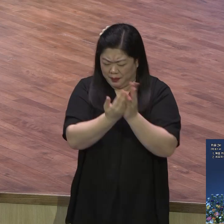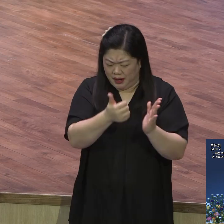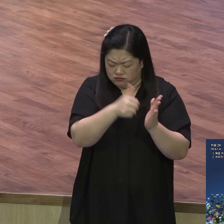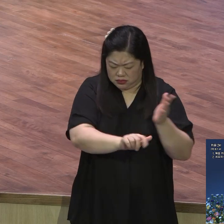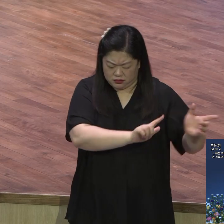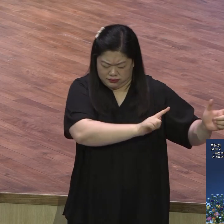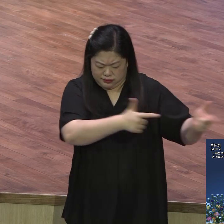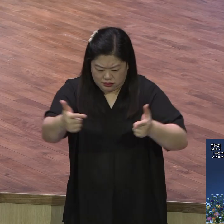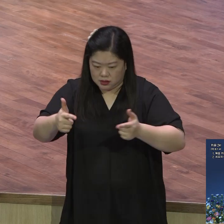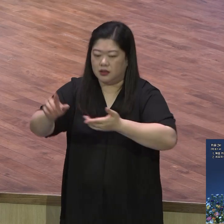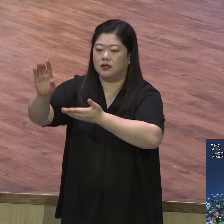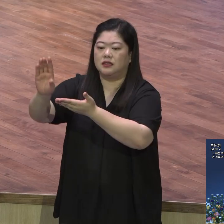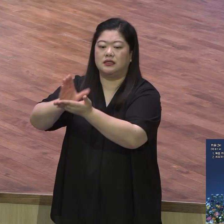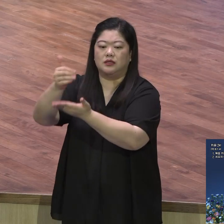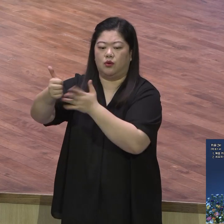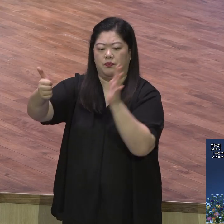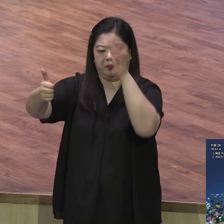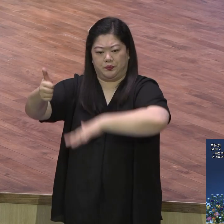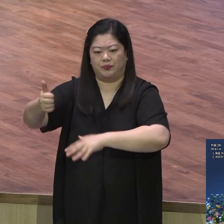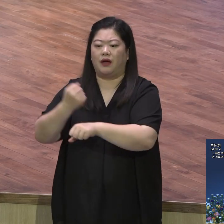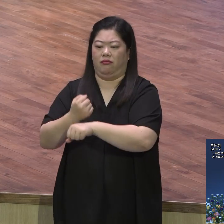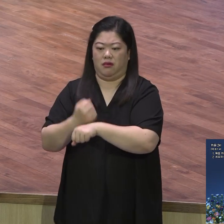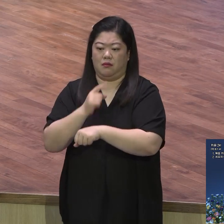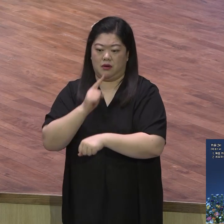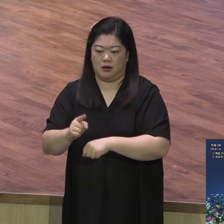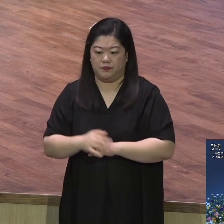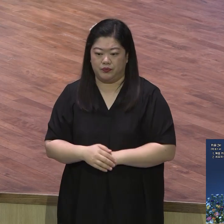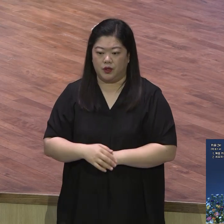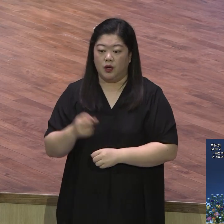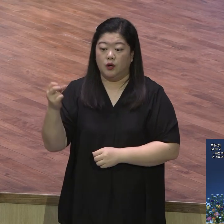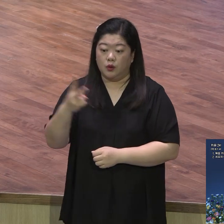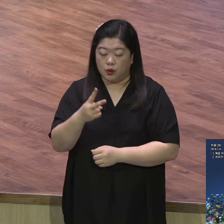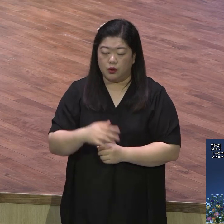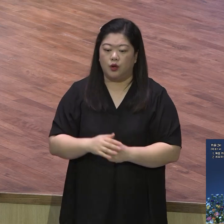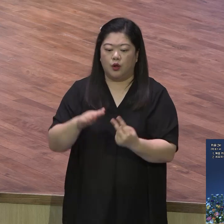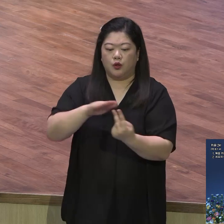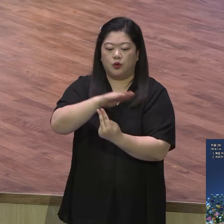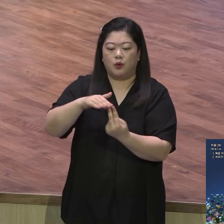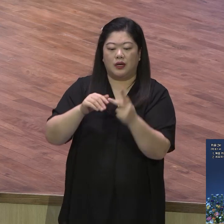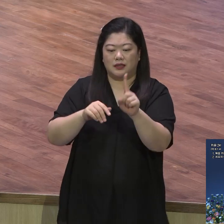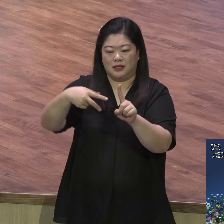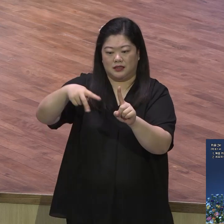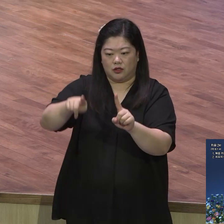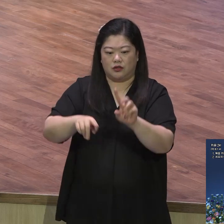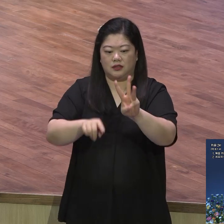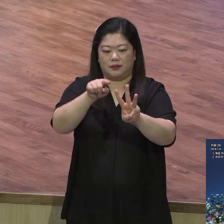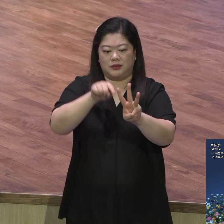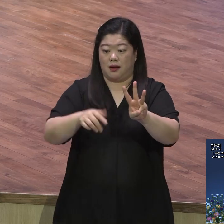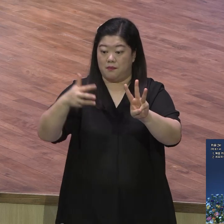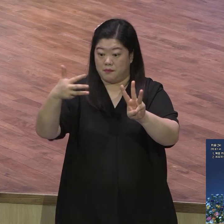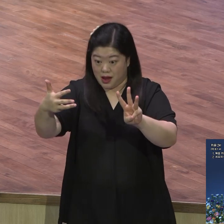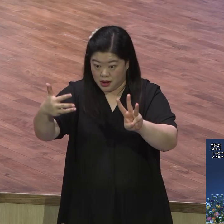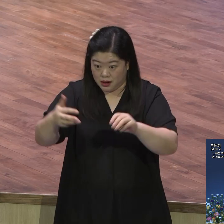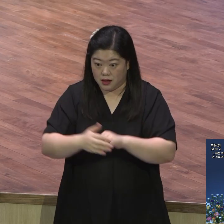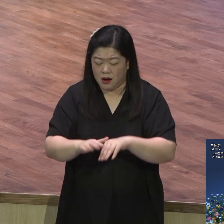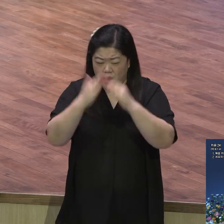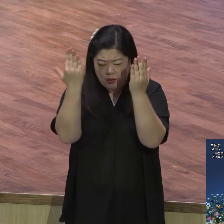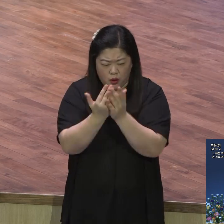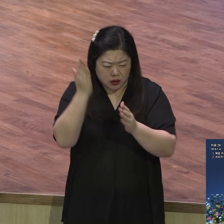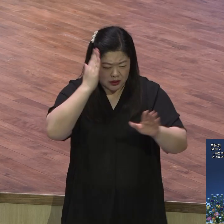강조하고 있어요. 골로스 1장 13절 14절 요한실 3장 8절에 보면 모든 흑암 권세를 깎는 이름이 바로